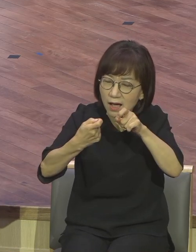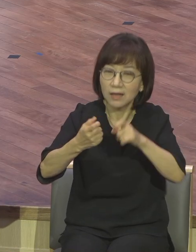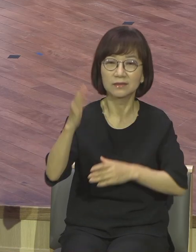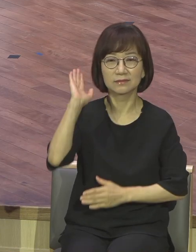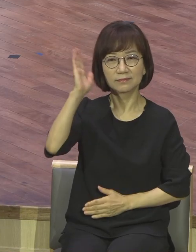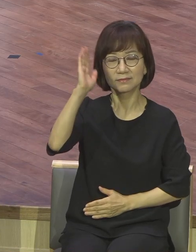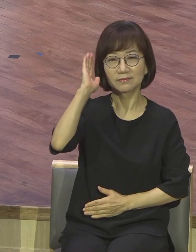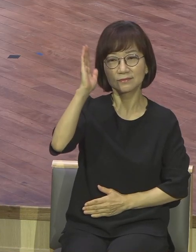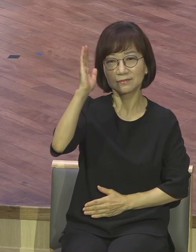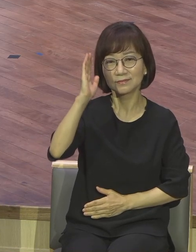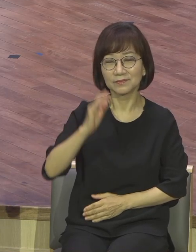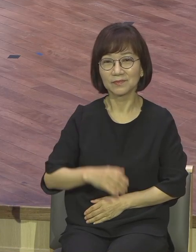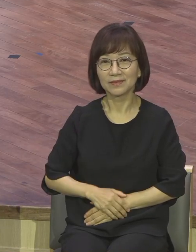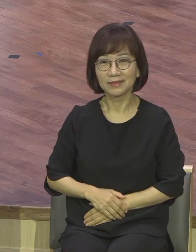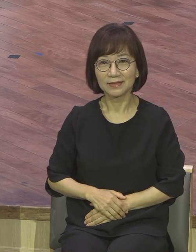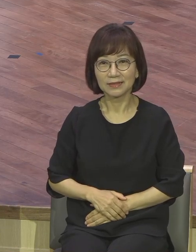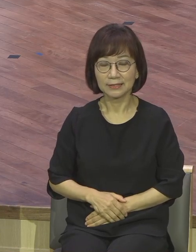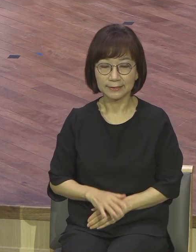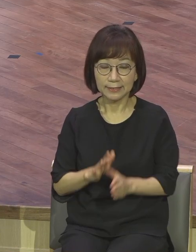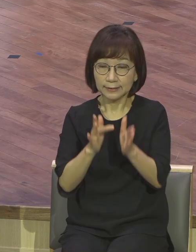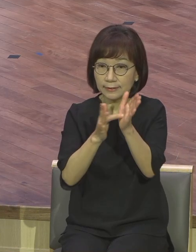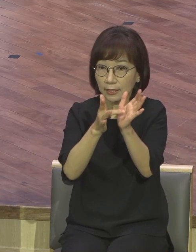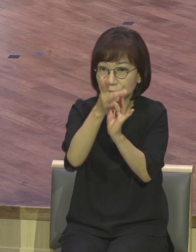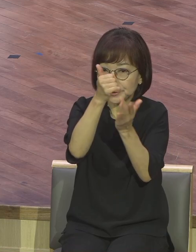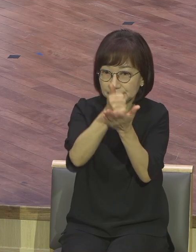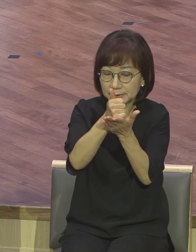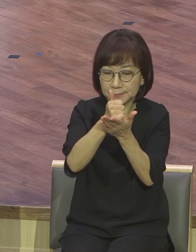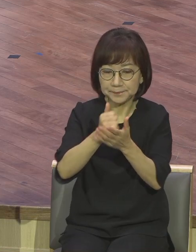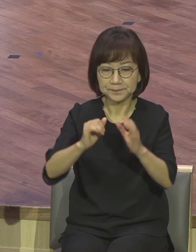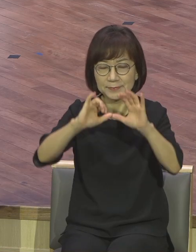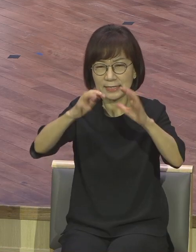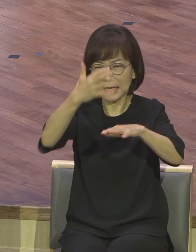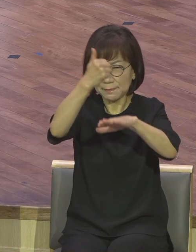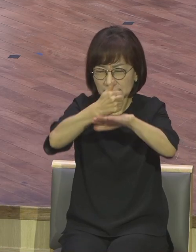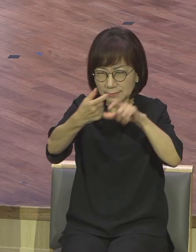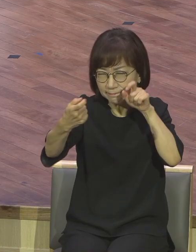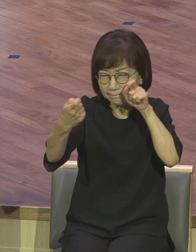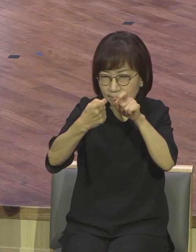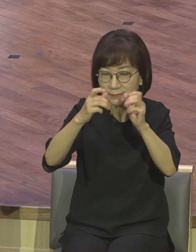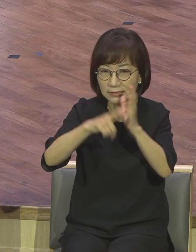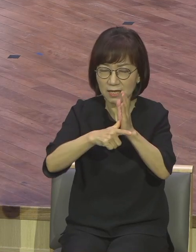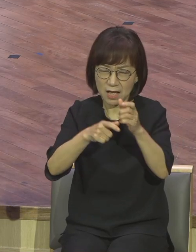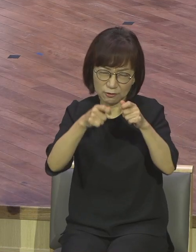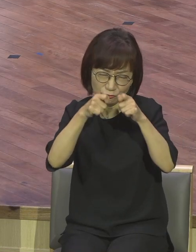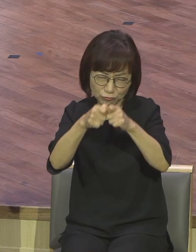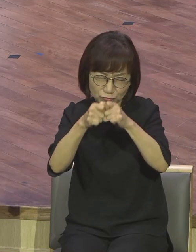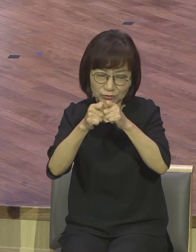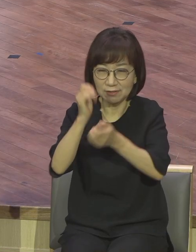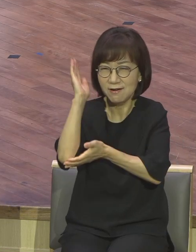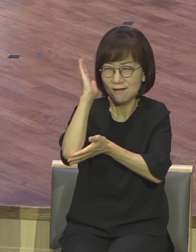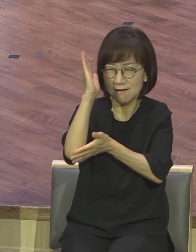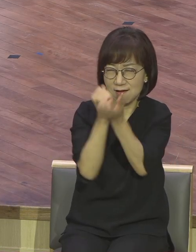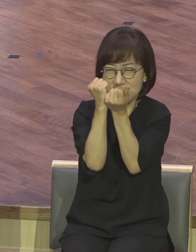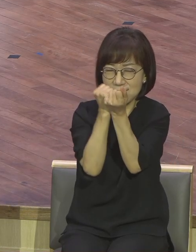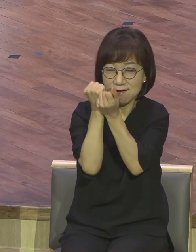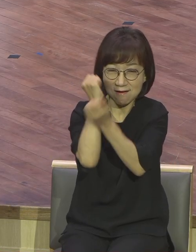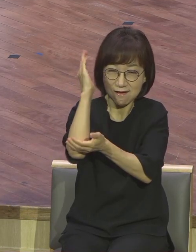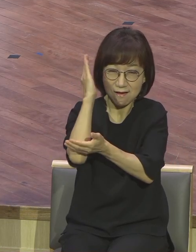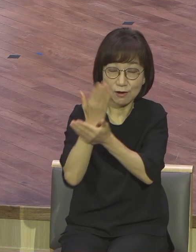구체적으로 종말에 대해서 밝혀신 내용이 쫙 기록이 되는데 특별히 감남산에서